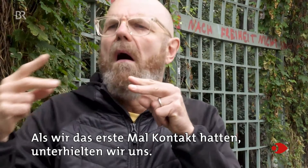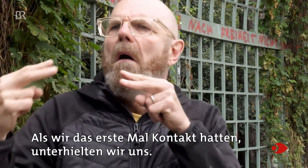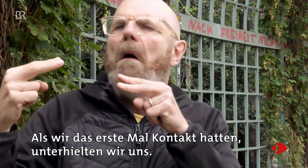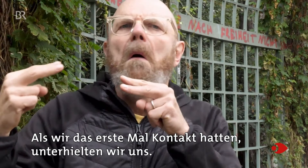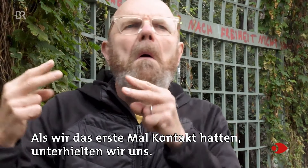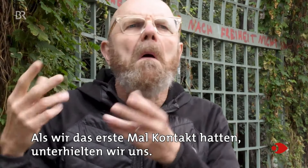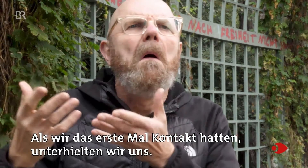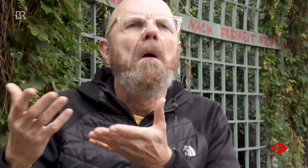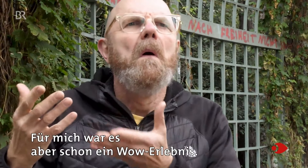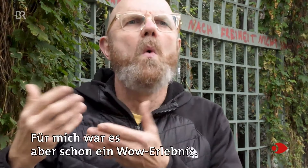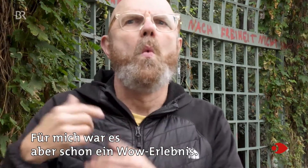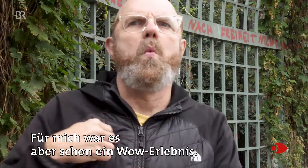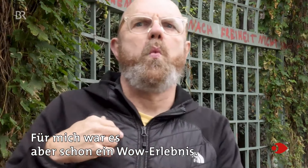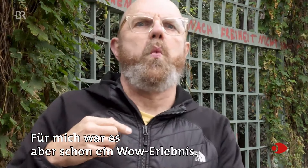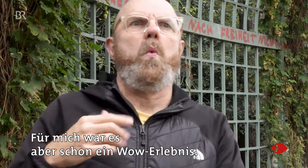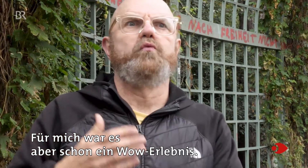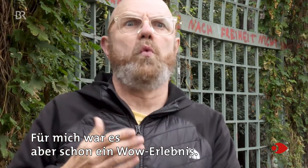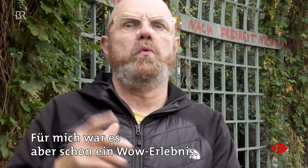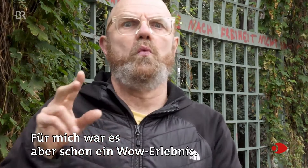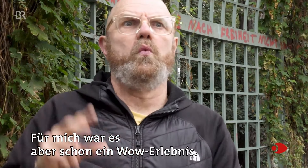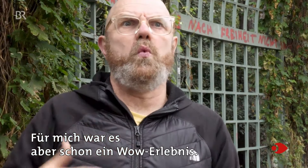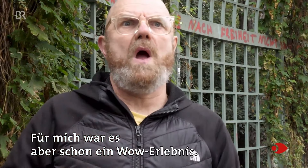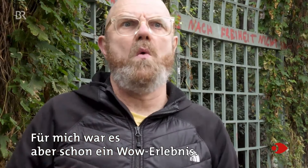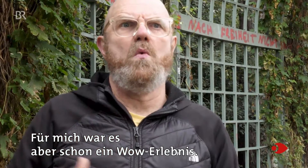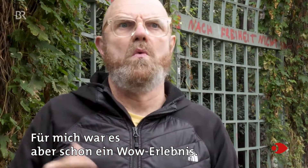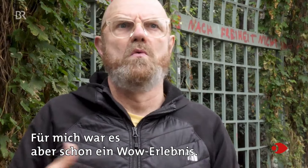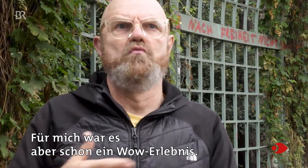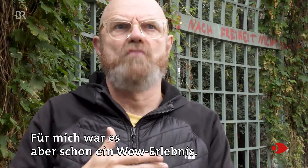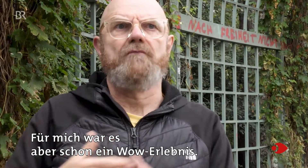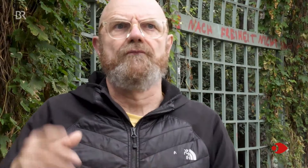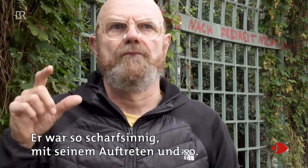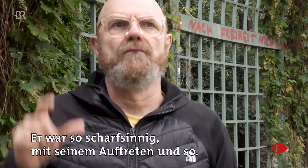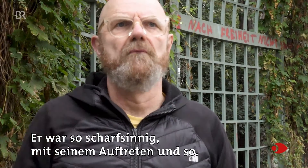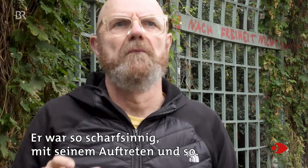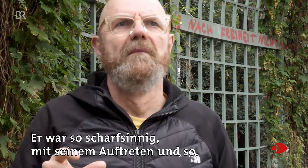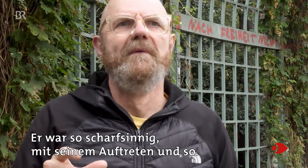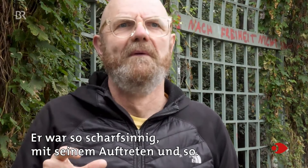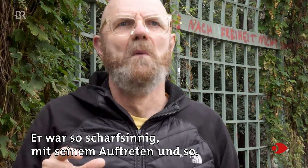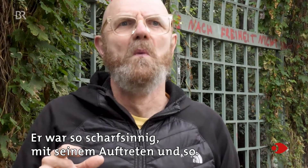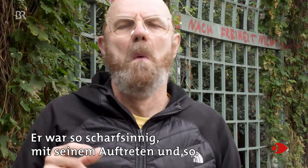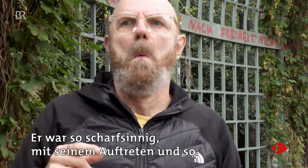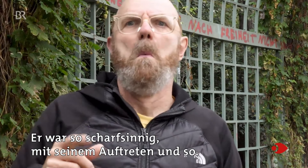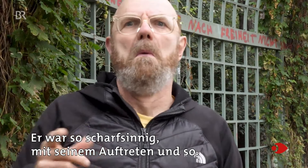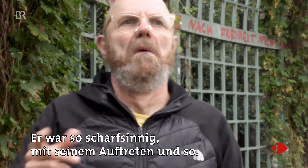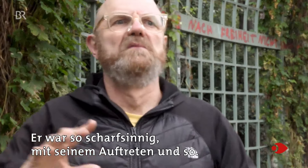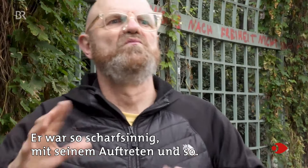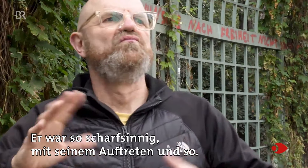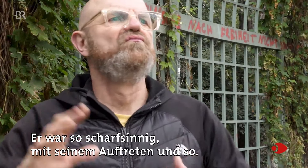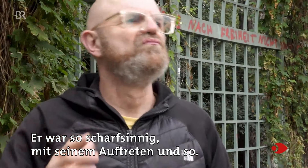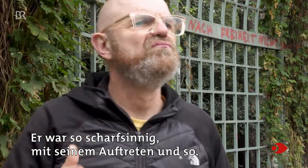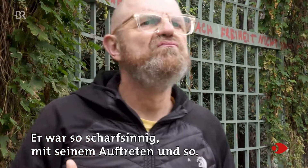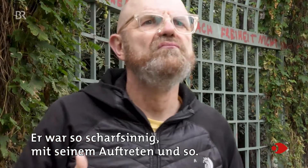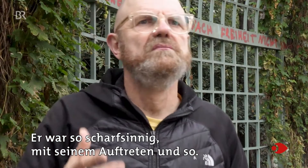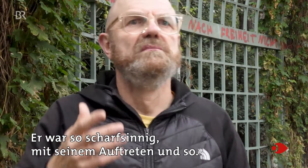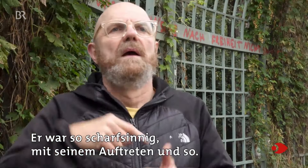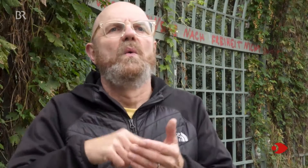wir uns. Für mich war es aber schon ein Wow-Erlebnis. Er war so scharfsinnig mit seinem Auftreten und so. Ich